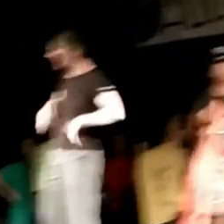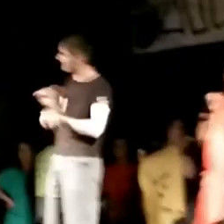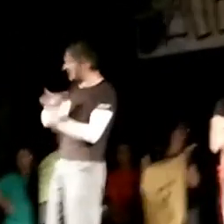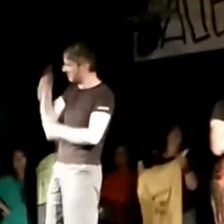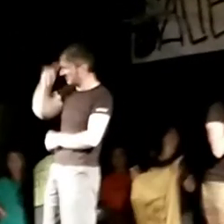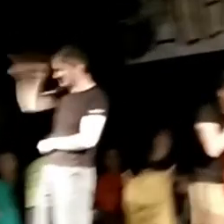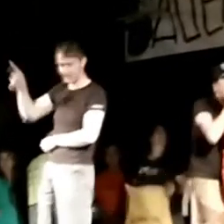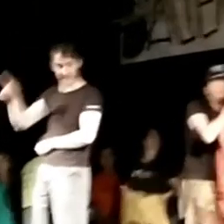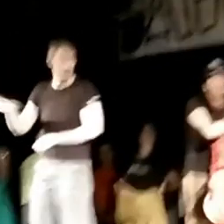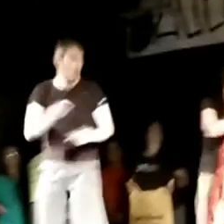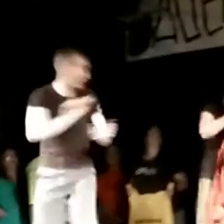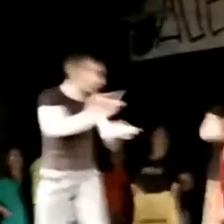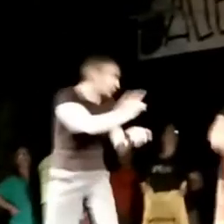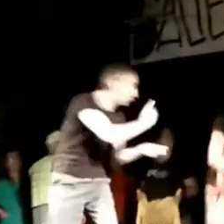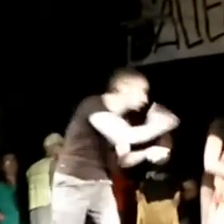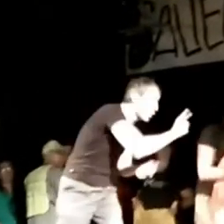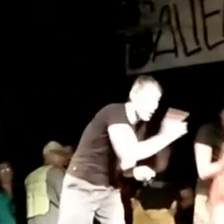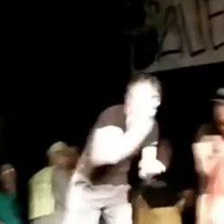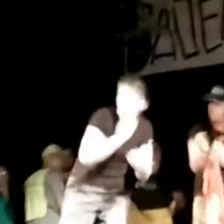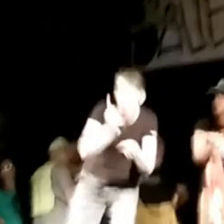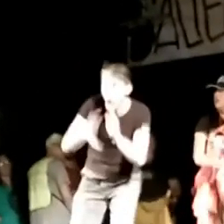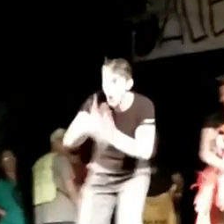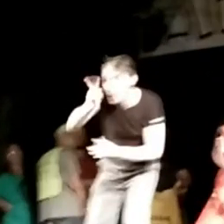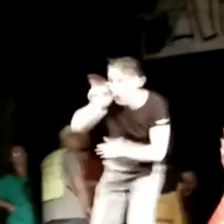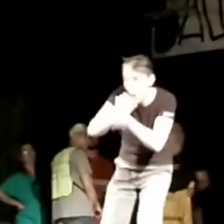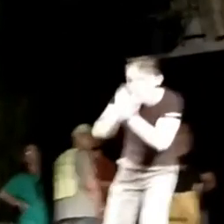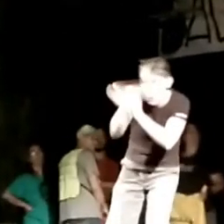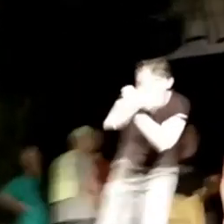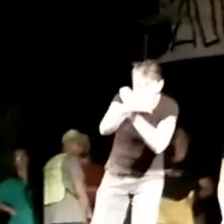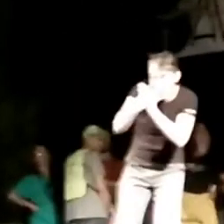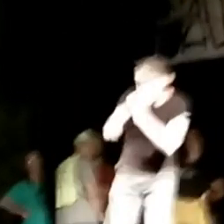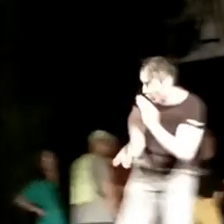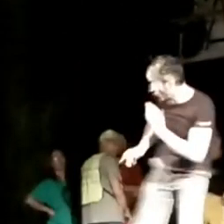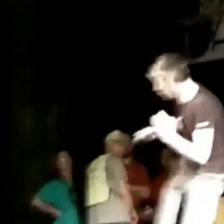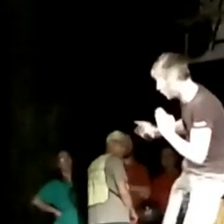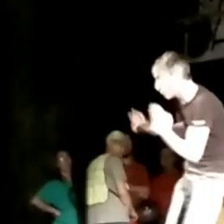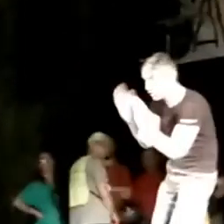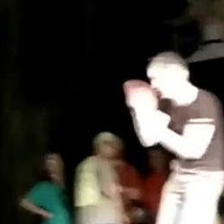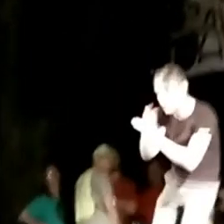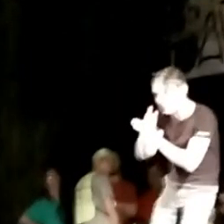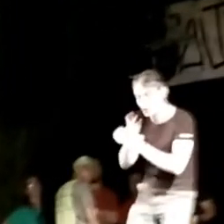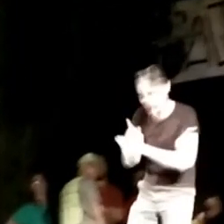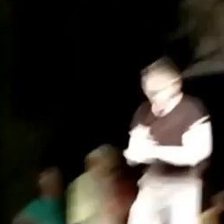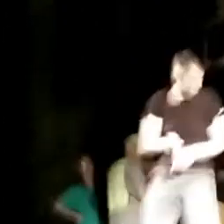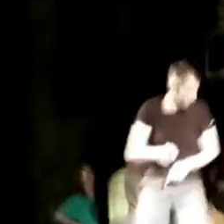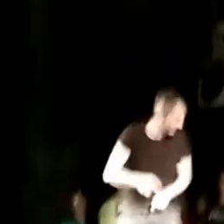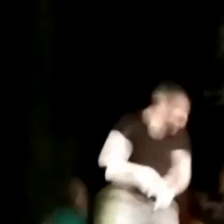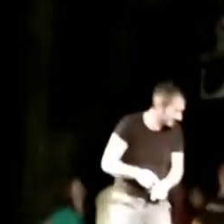Gracias. Pero no marches, quédate en ellos. Quédate. Ay, pronto no me acabe.